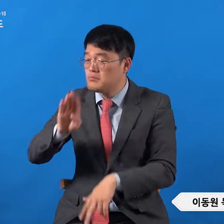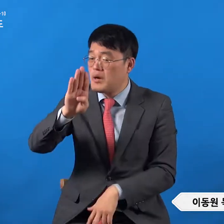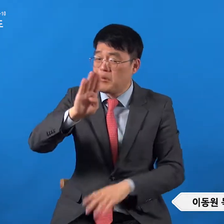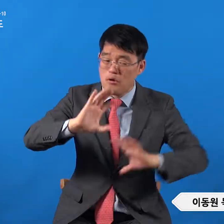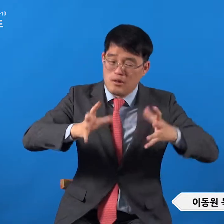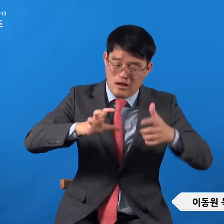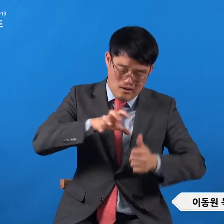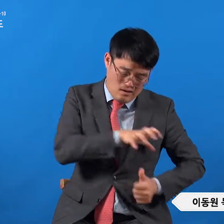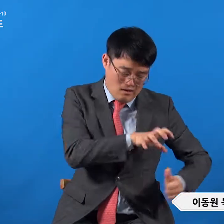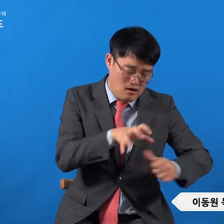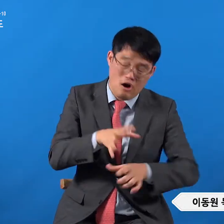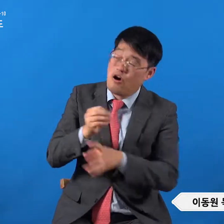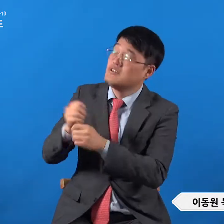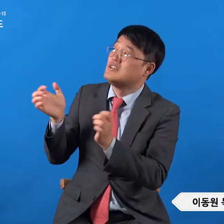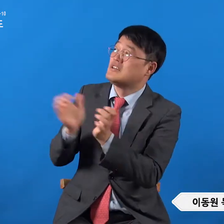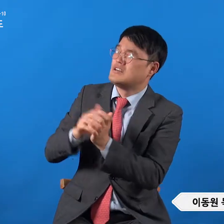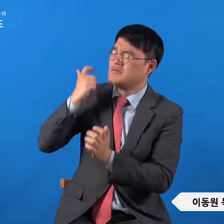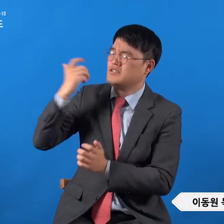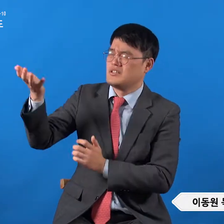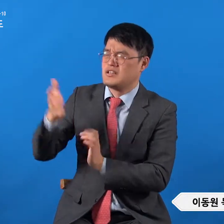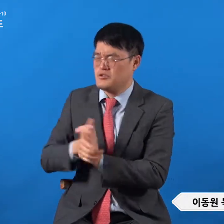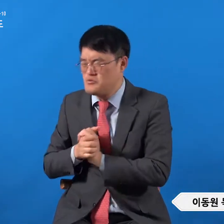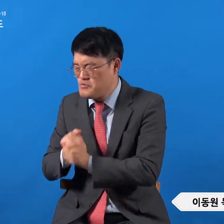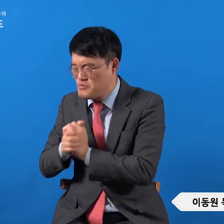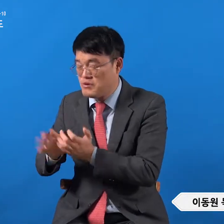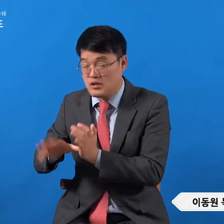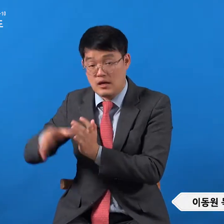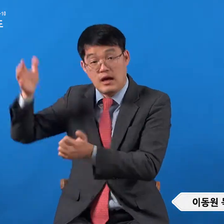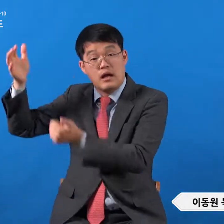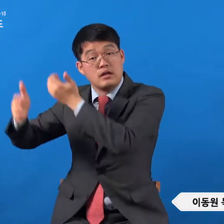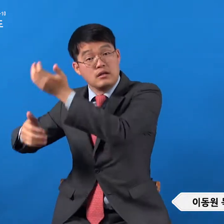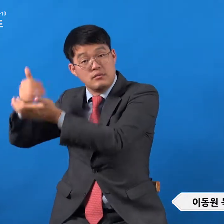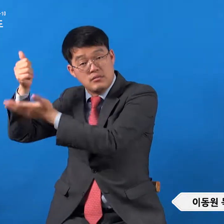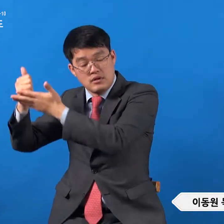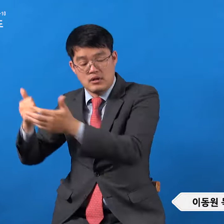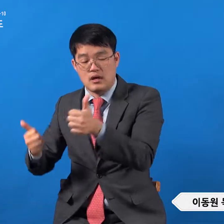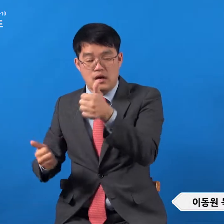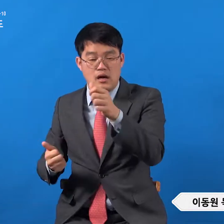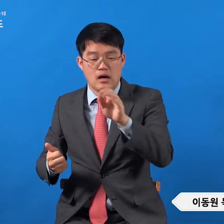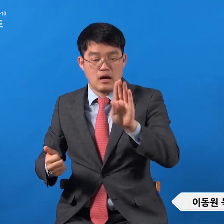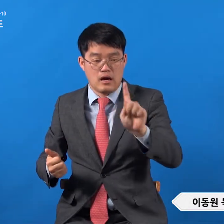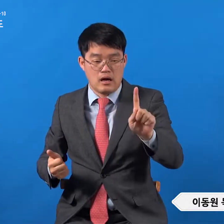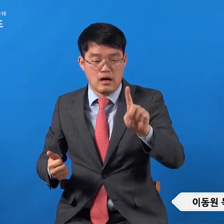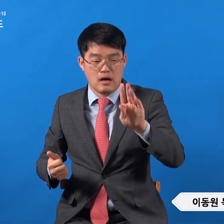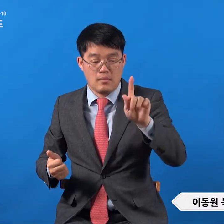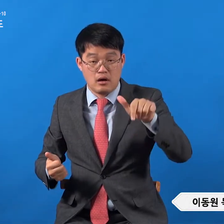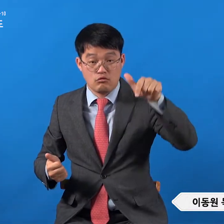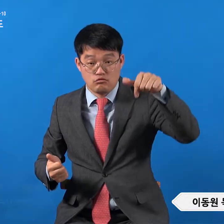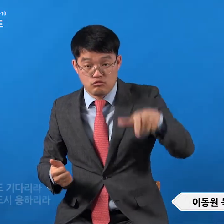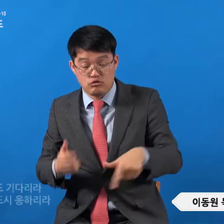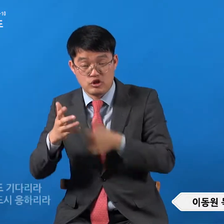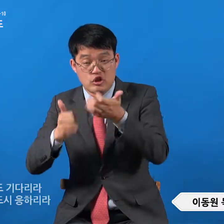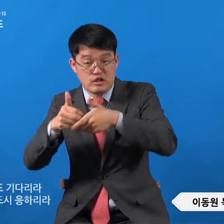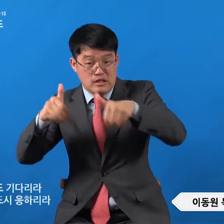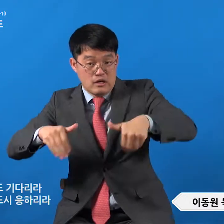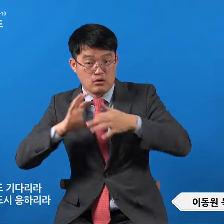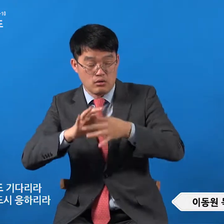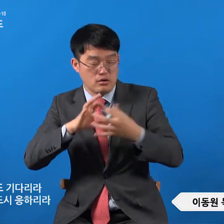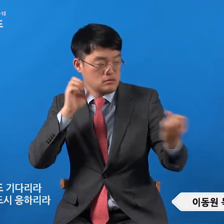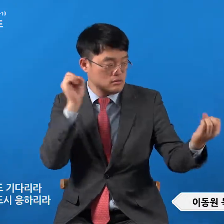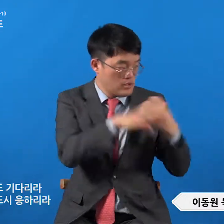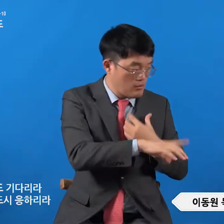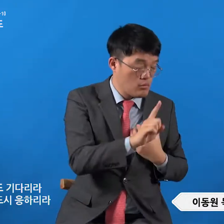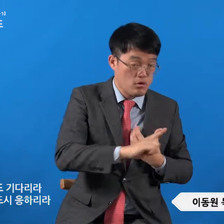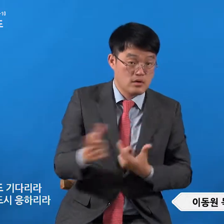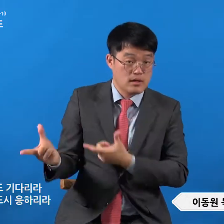언제까지니까? 이때 하나님이 하박국 선지자에게 뭐라고 응답하십니까? 하박국 2장 3절에 보세요. 한번